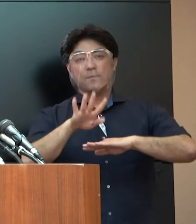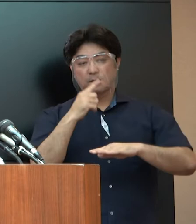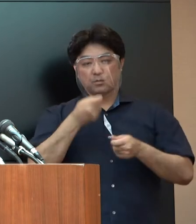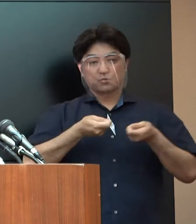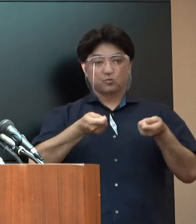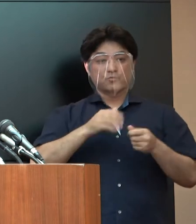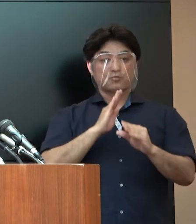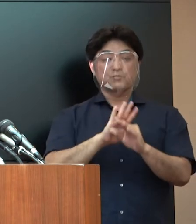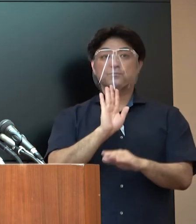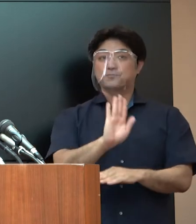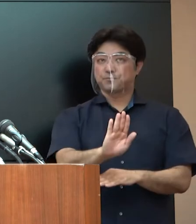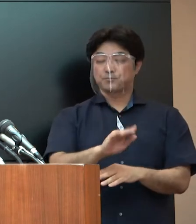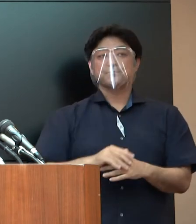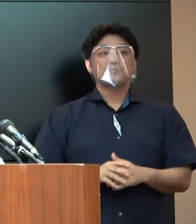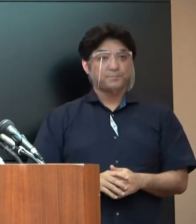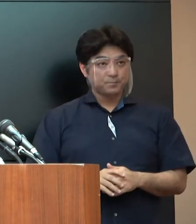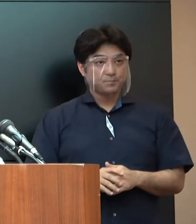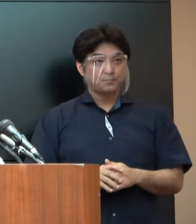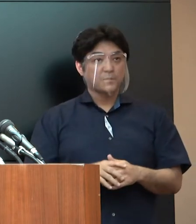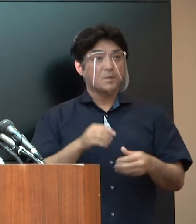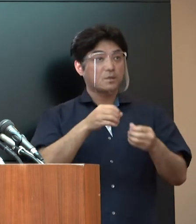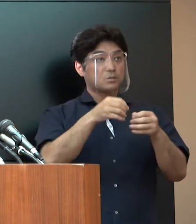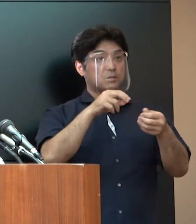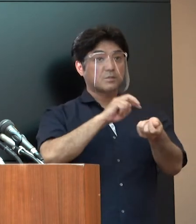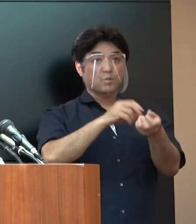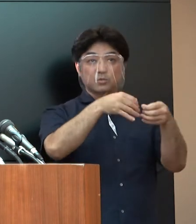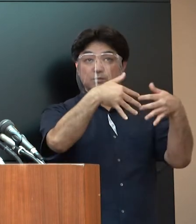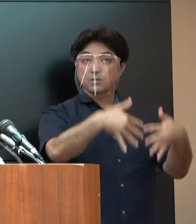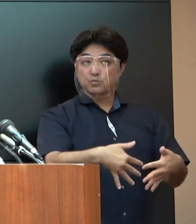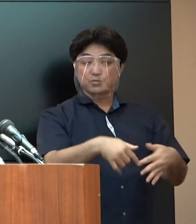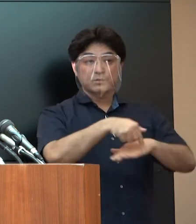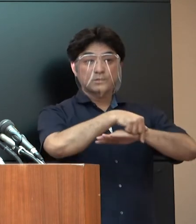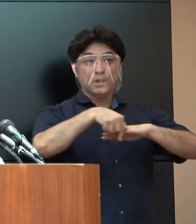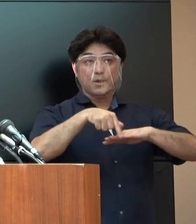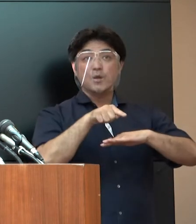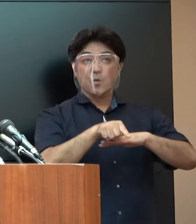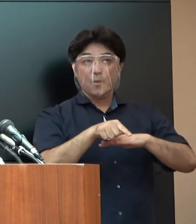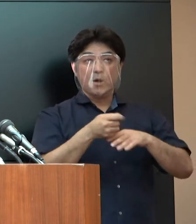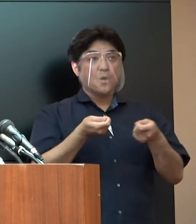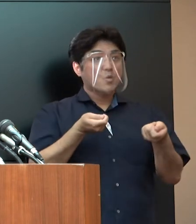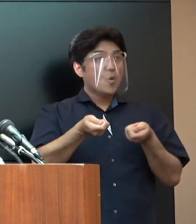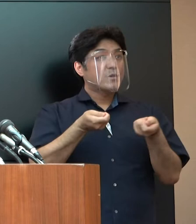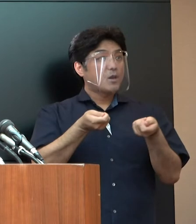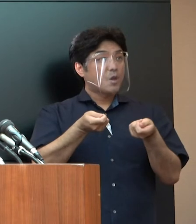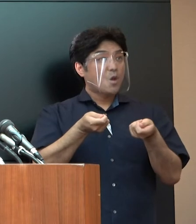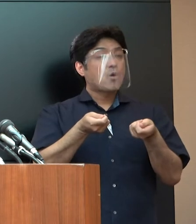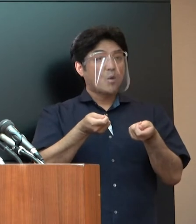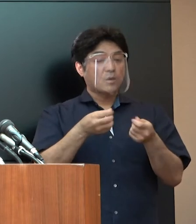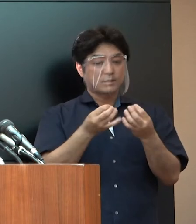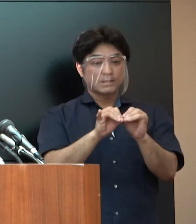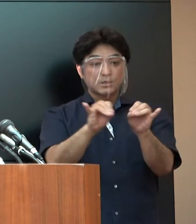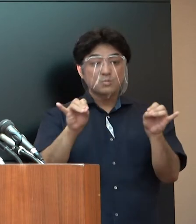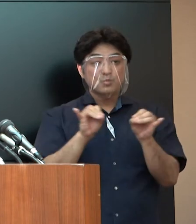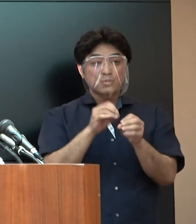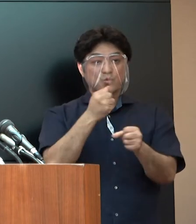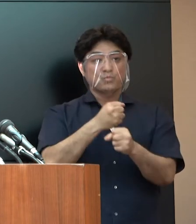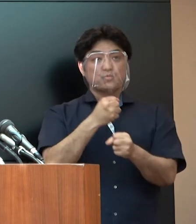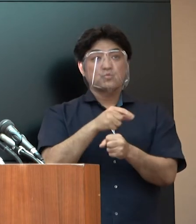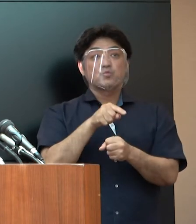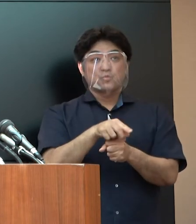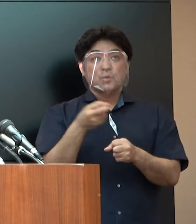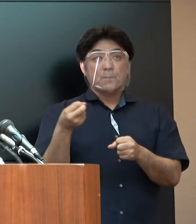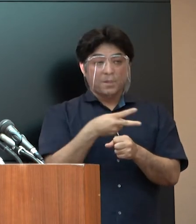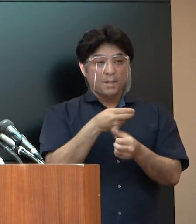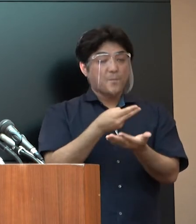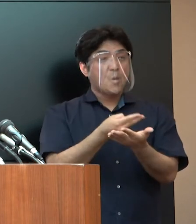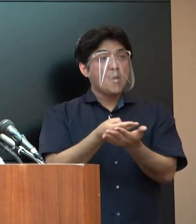行っているところです。医療施策については医療コーディネートチームの常駐体制を復活し、病床の調